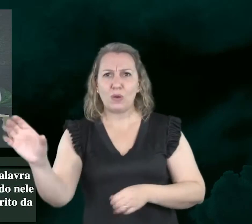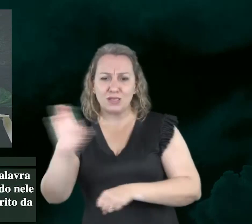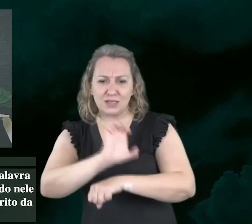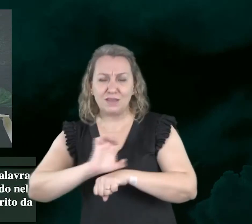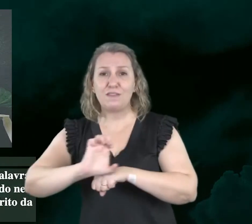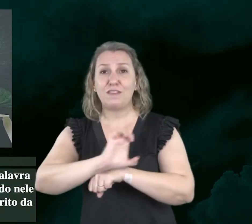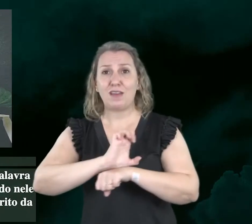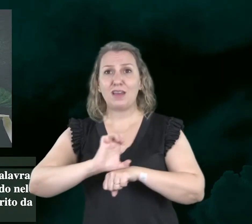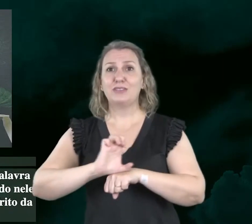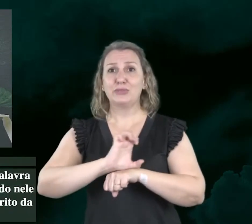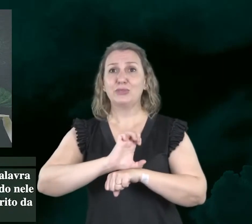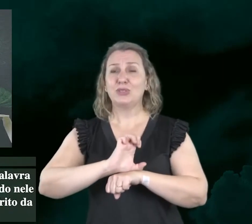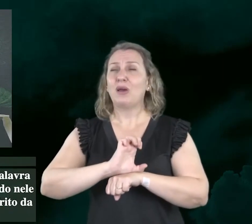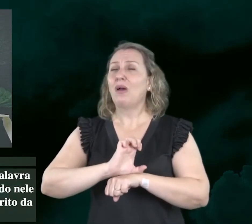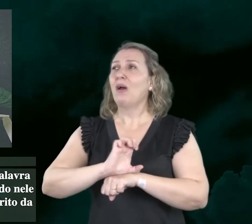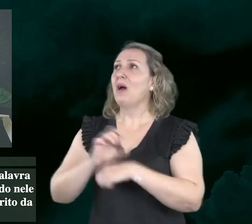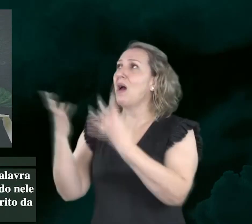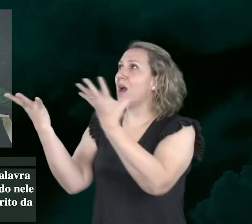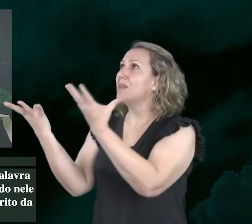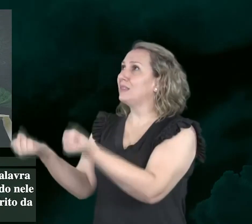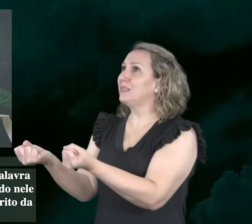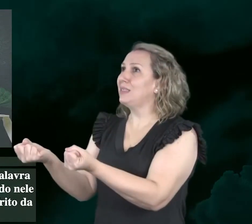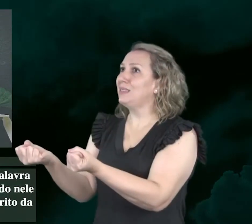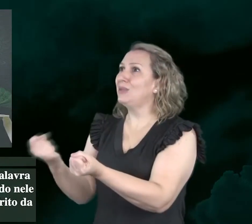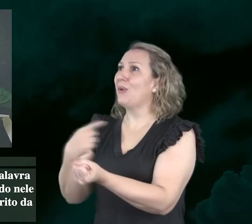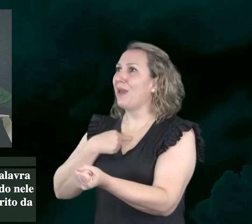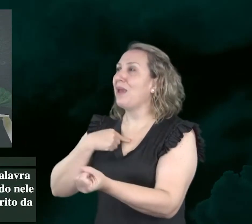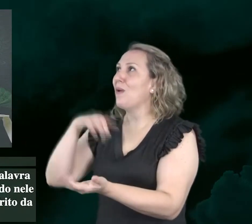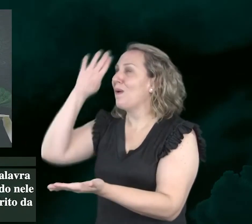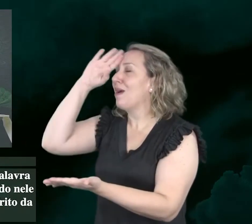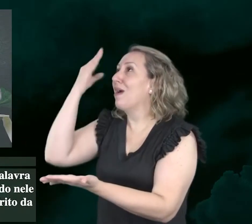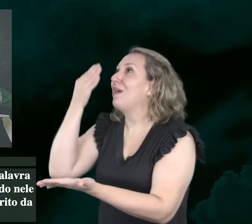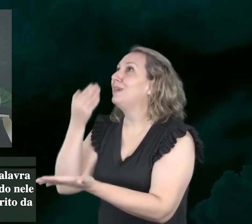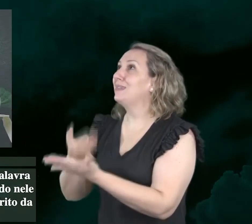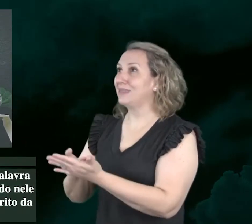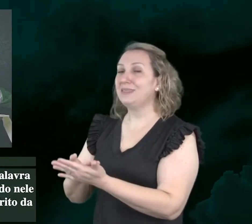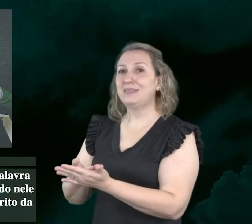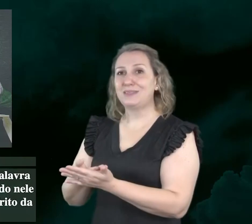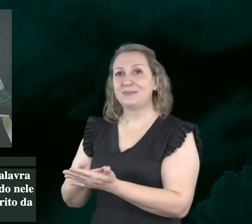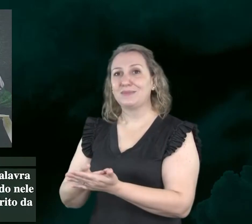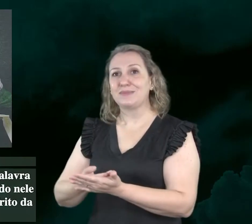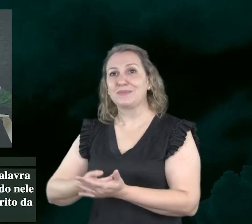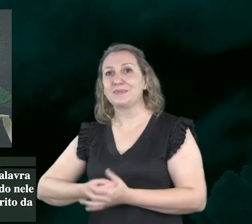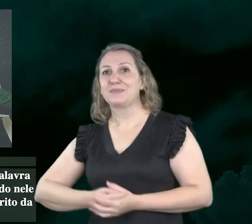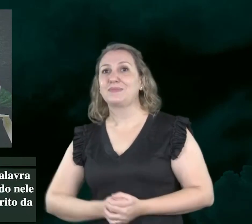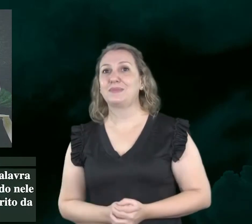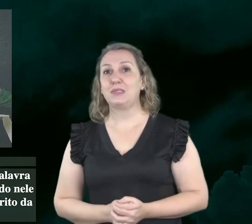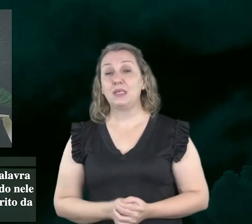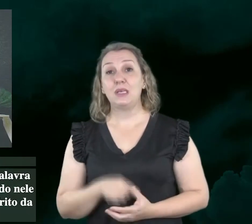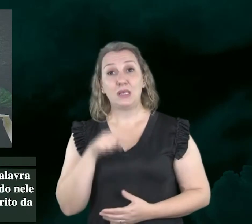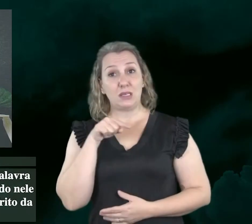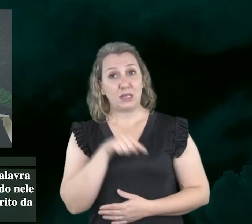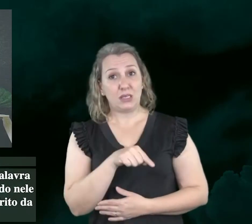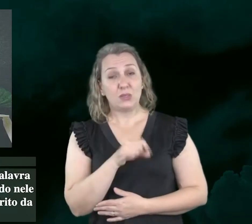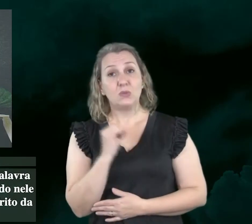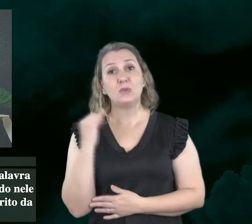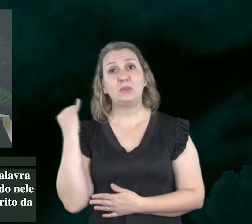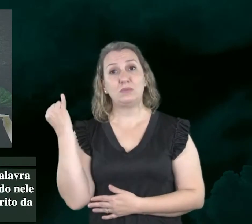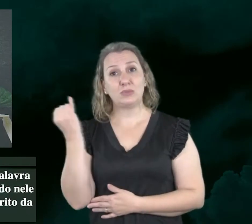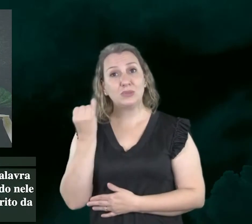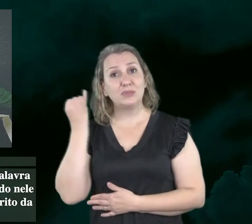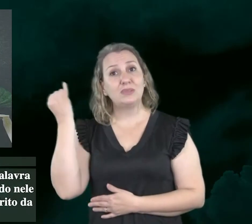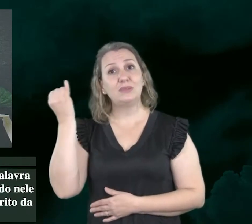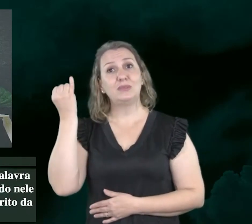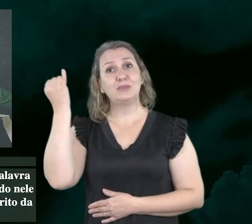salvação deles, e eles creram. Irmãos, é importante nós levarmos a palavra.